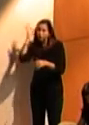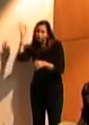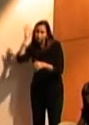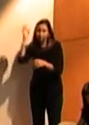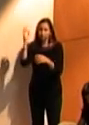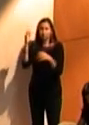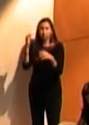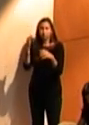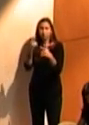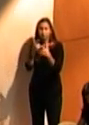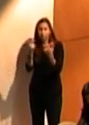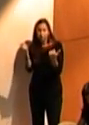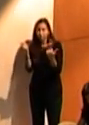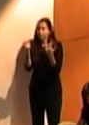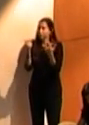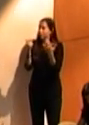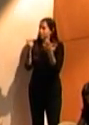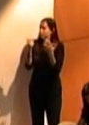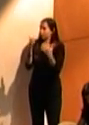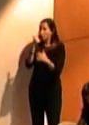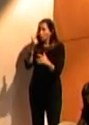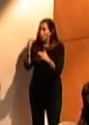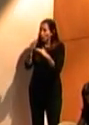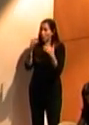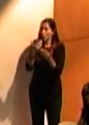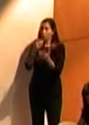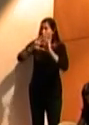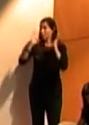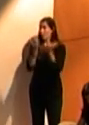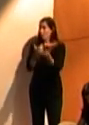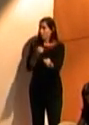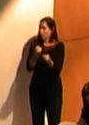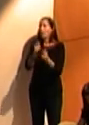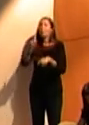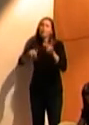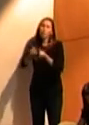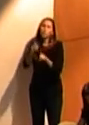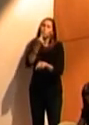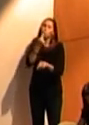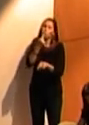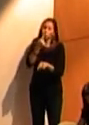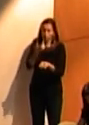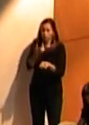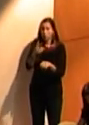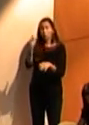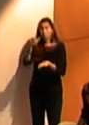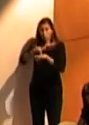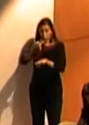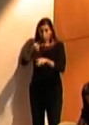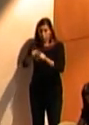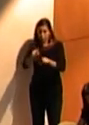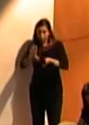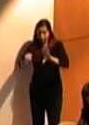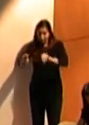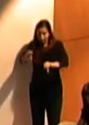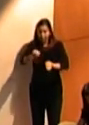l'auditif, le son, les odeurs, parfois le goût, et travailler aussi dans ces espaces-là, le toucher, il y a beaucoup de